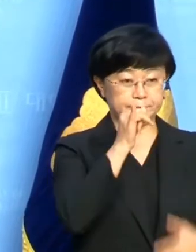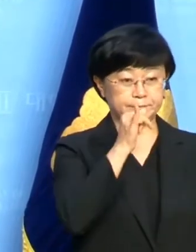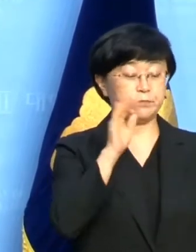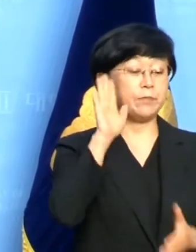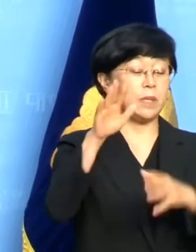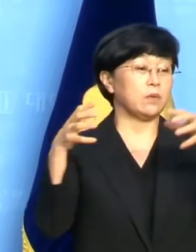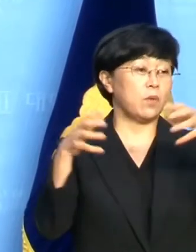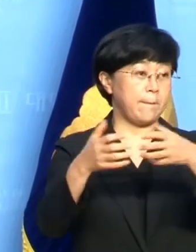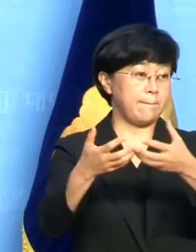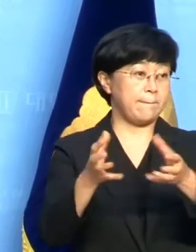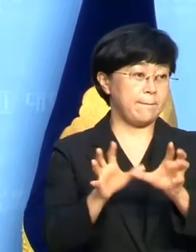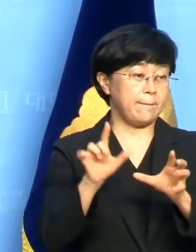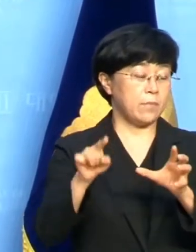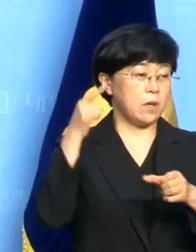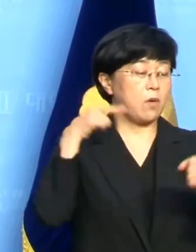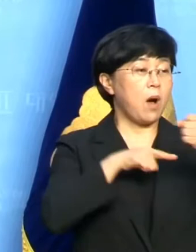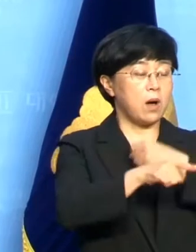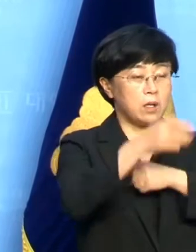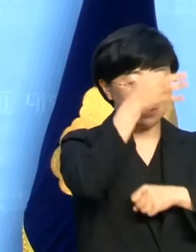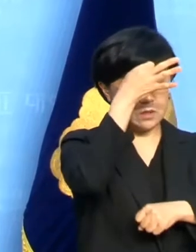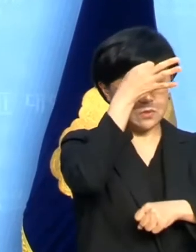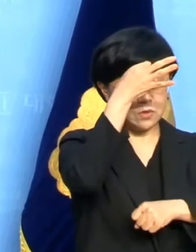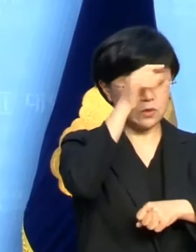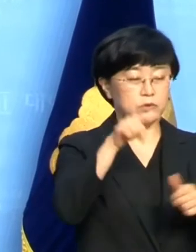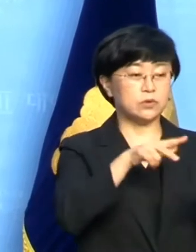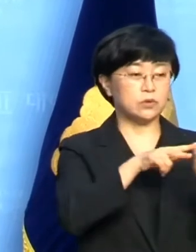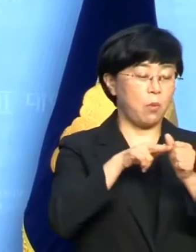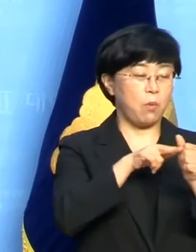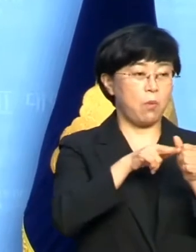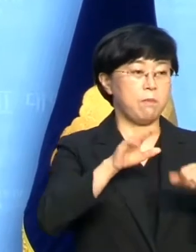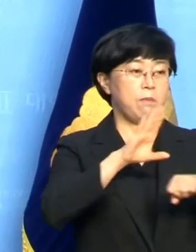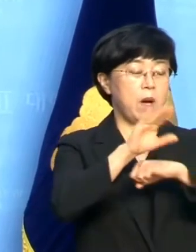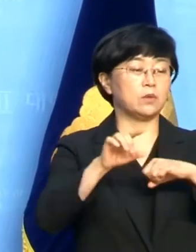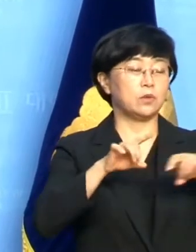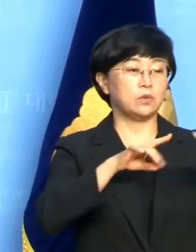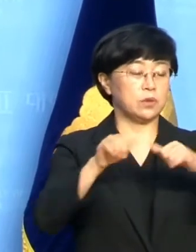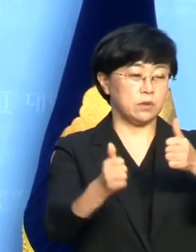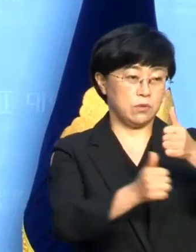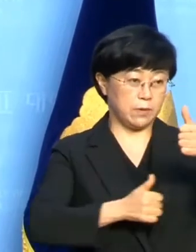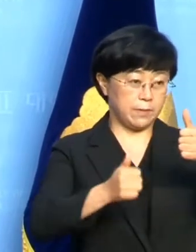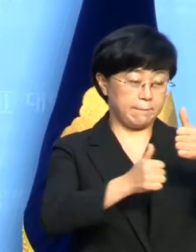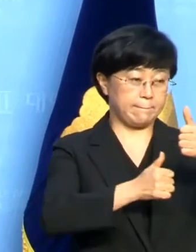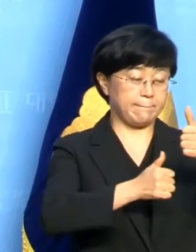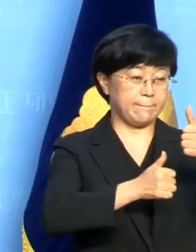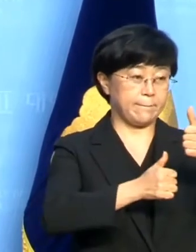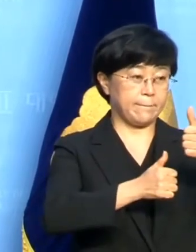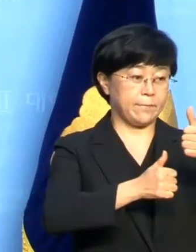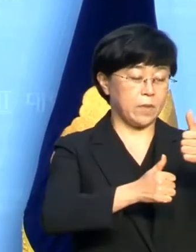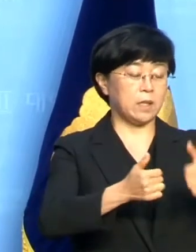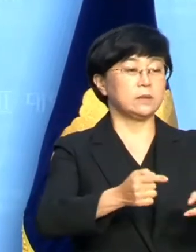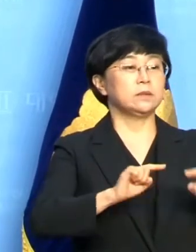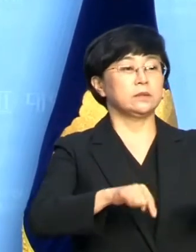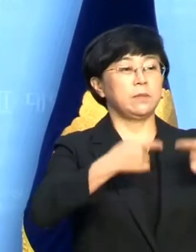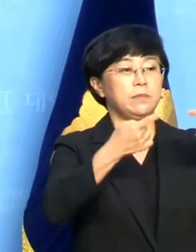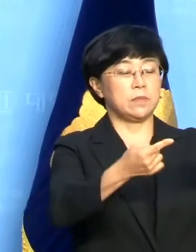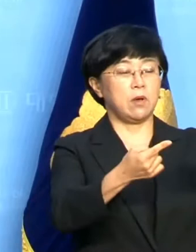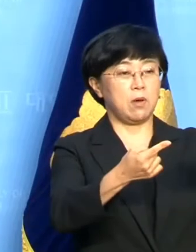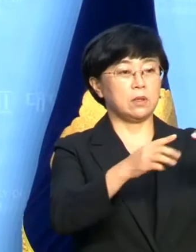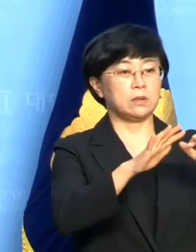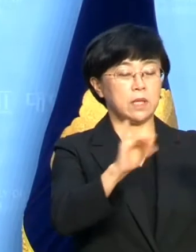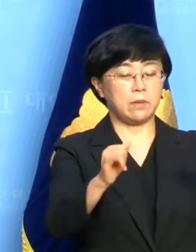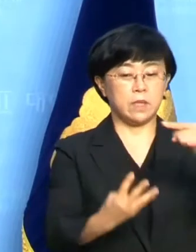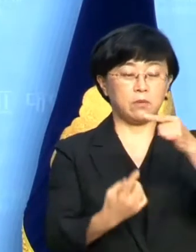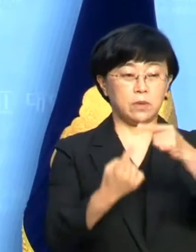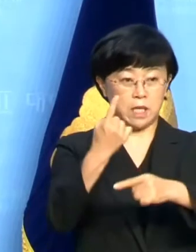미래 통합 땅 각 기술 정보 방송통신위원회 의원들은 재적의원 4분의 1 이상의